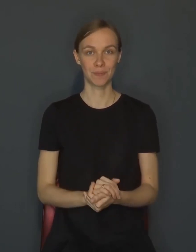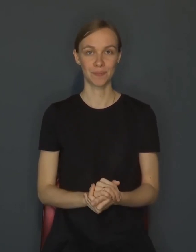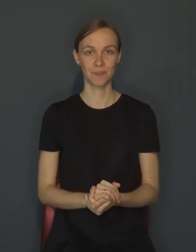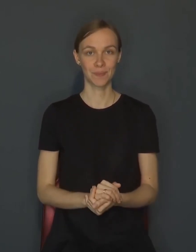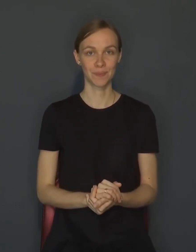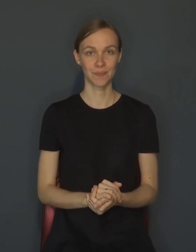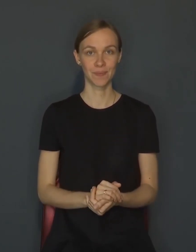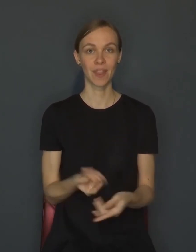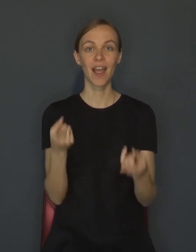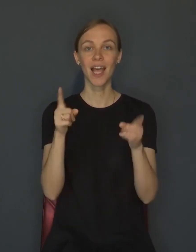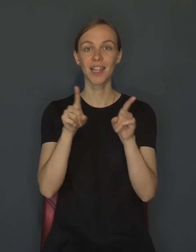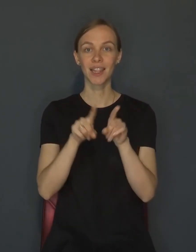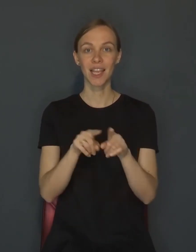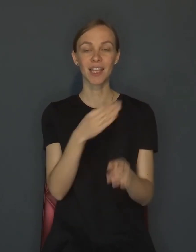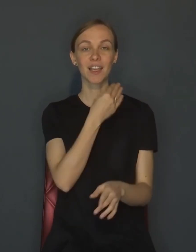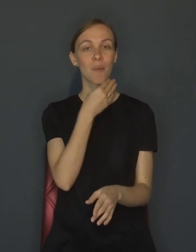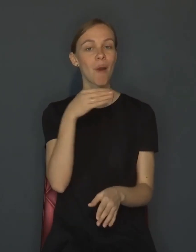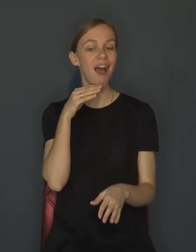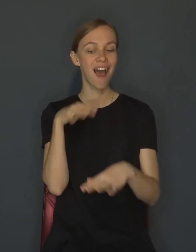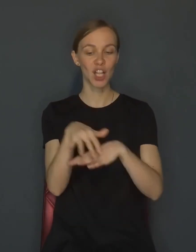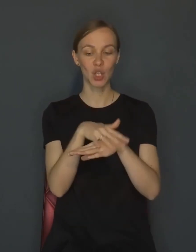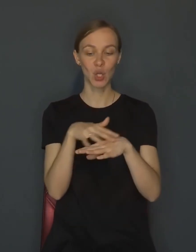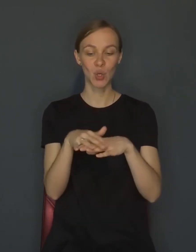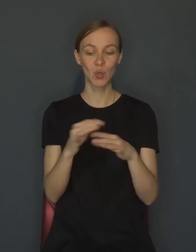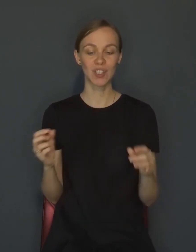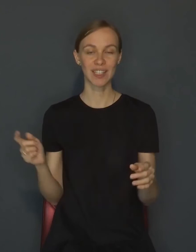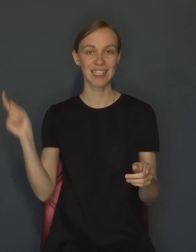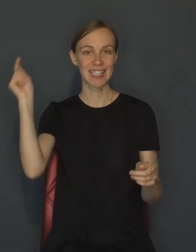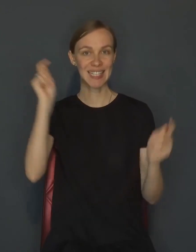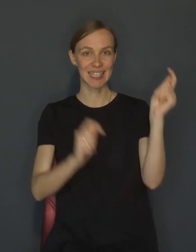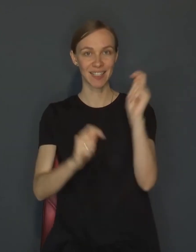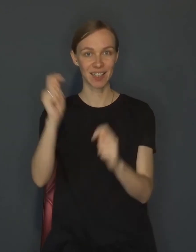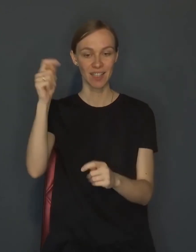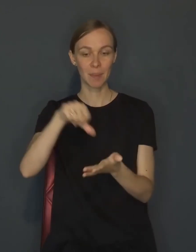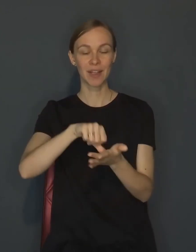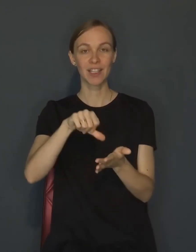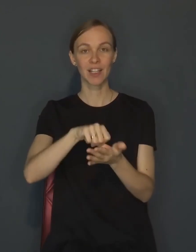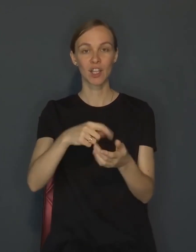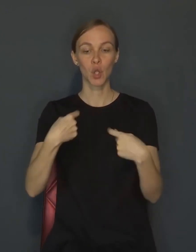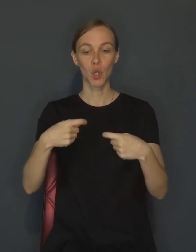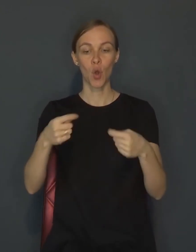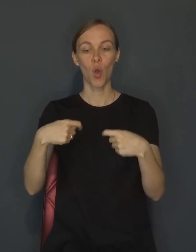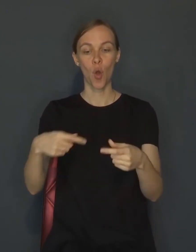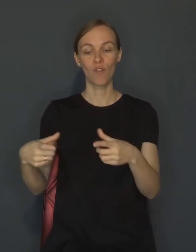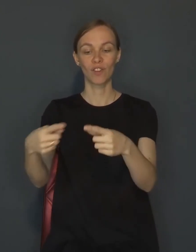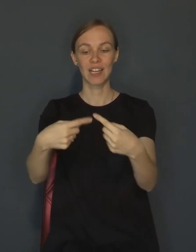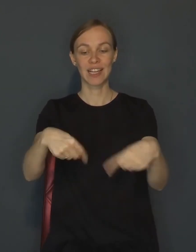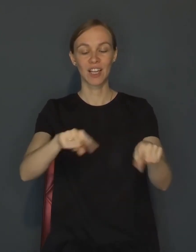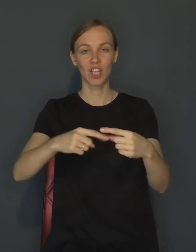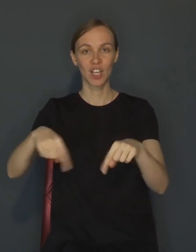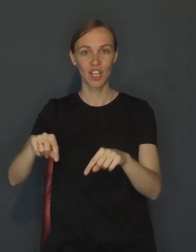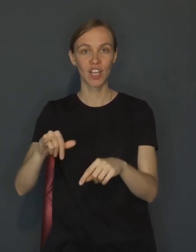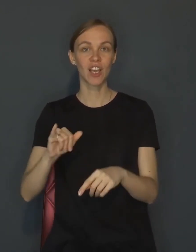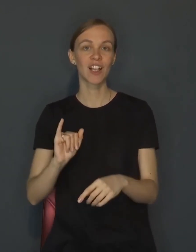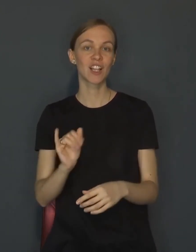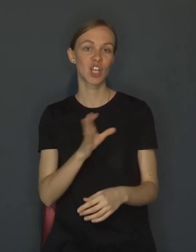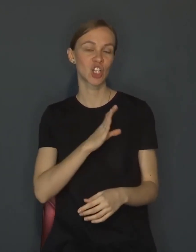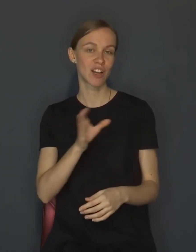Такі багатолюдні з'їзди представників торгових кіл і шляхти задля укладення угод